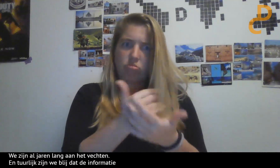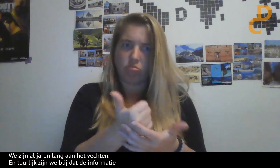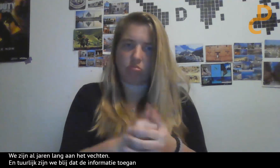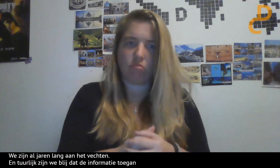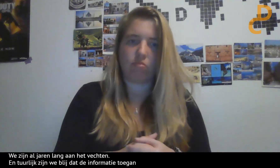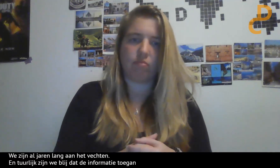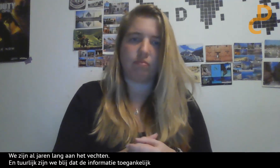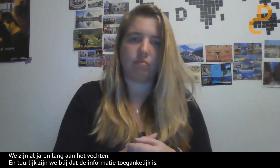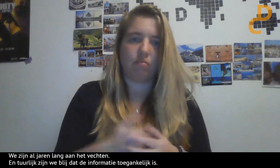doet haar werk goed.